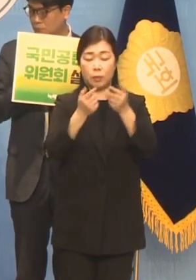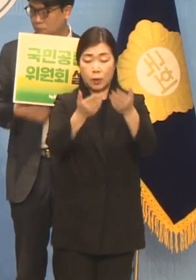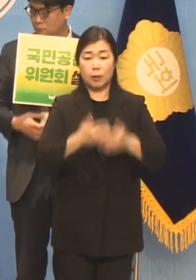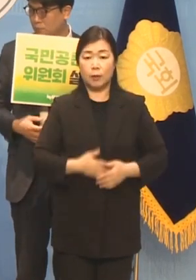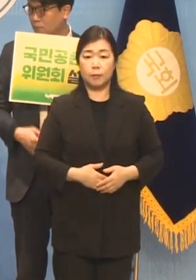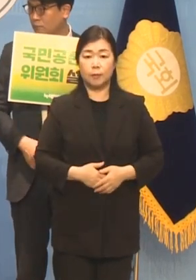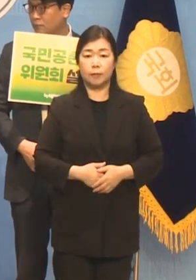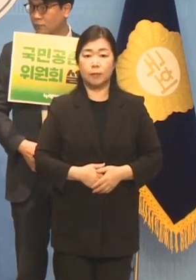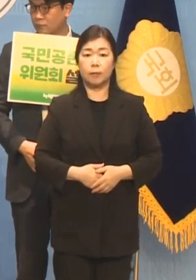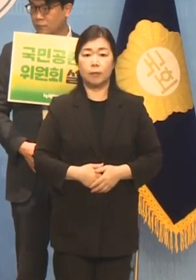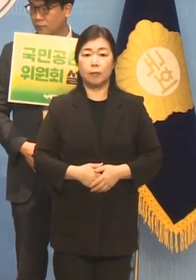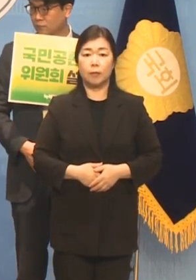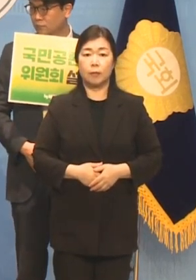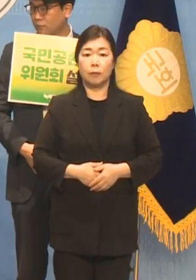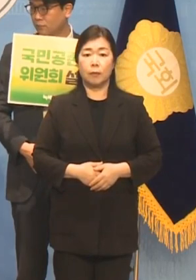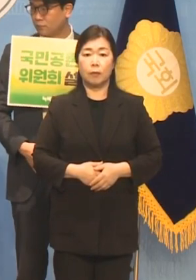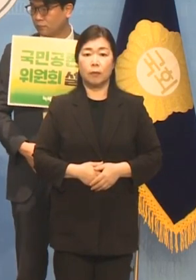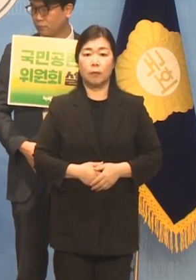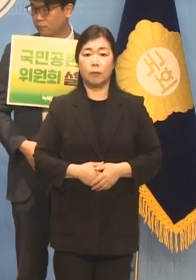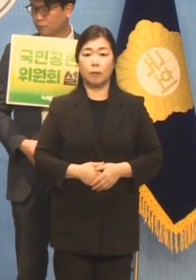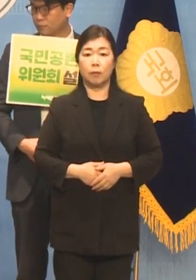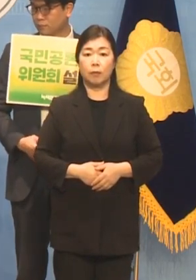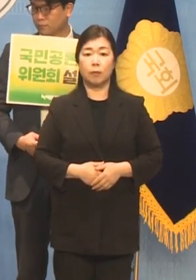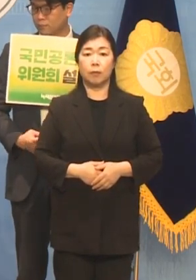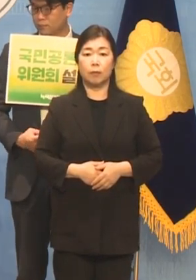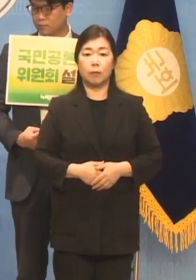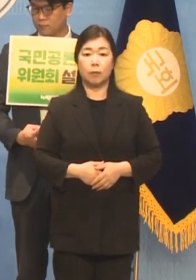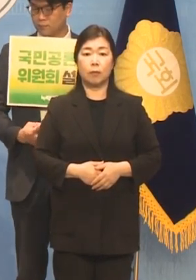하고 의견도 드리도록 하겠습니다.